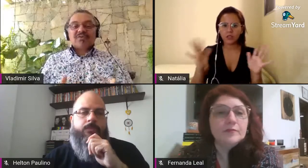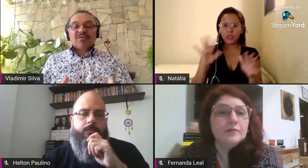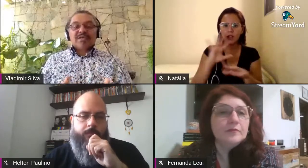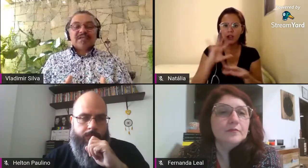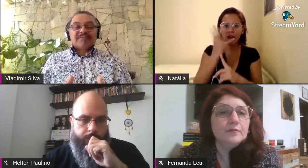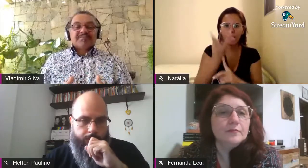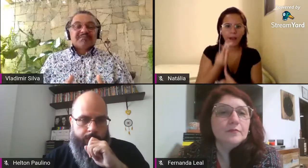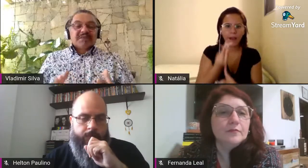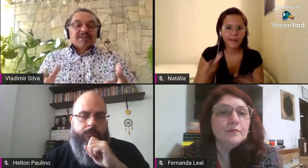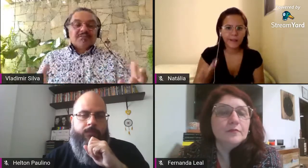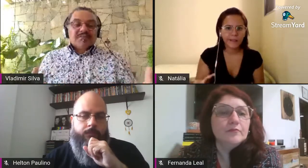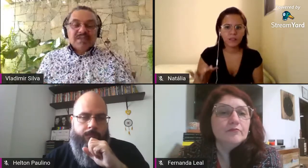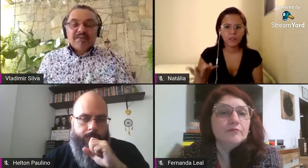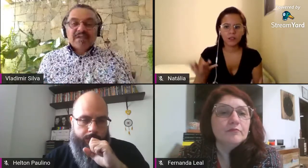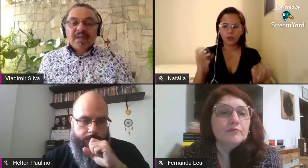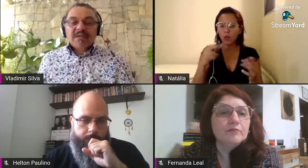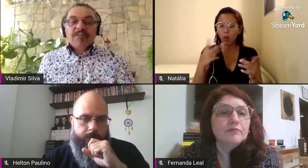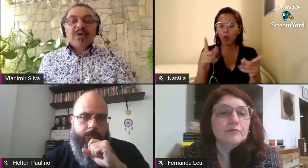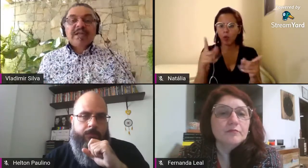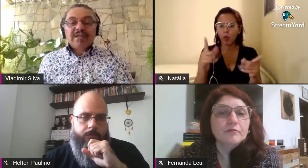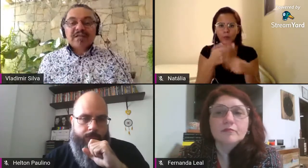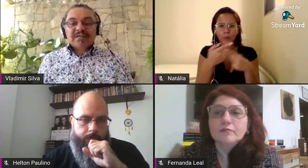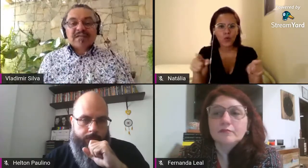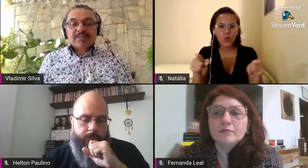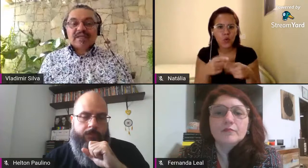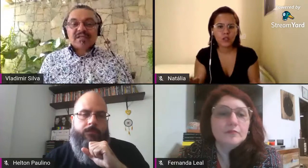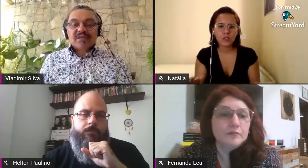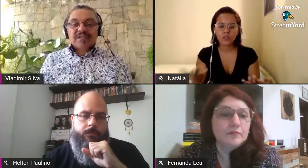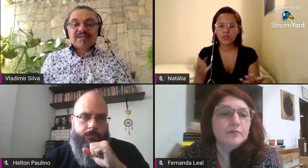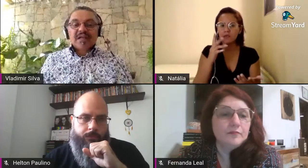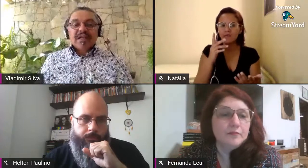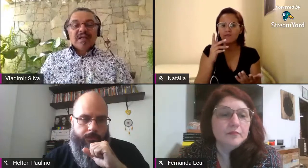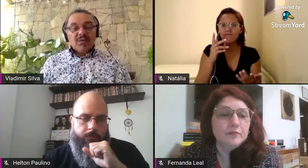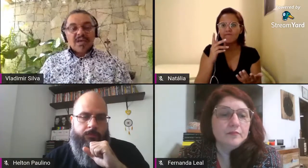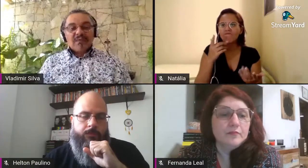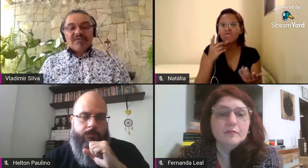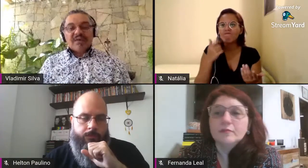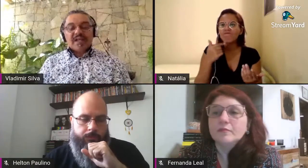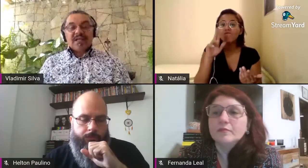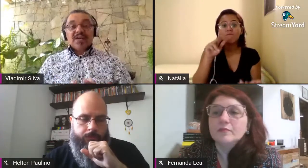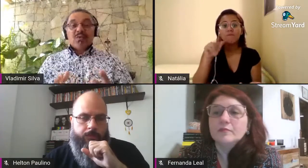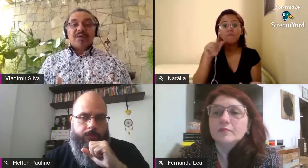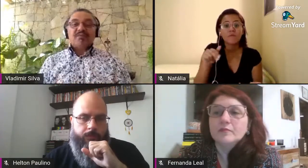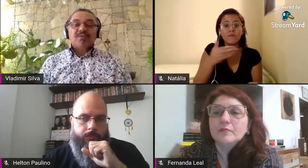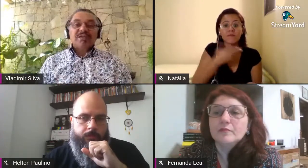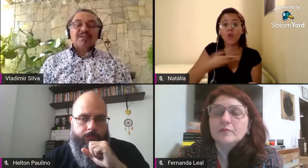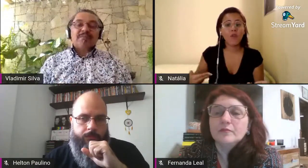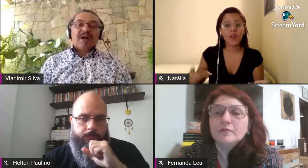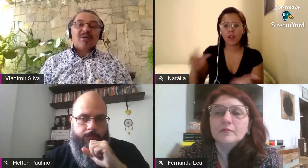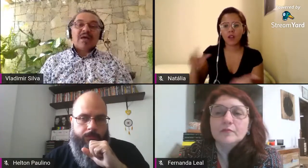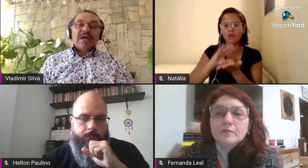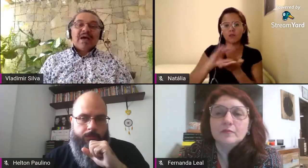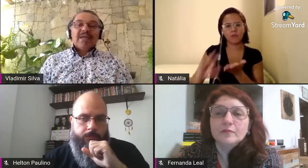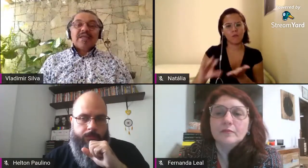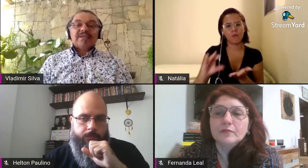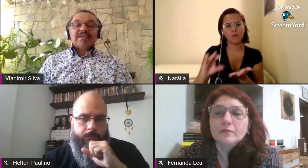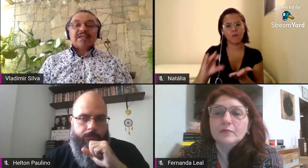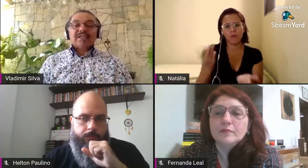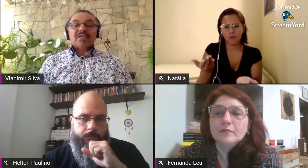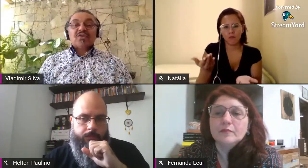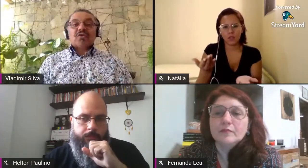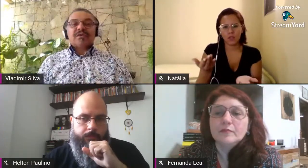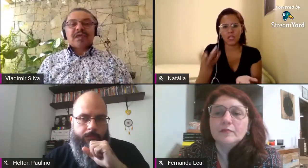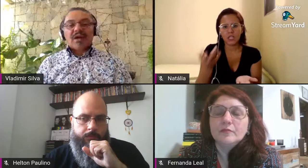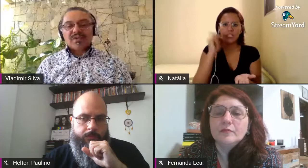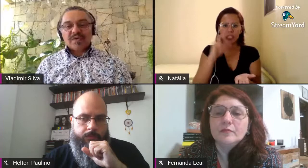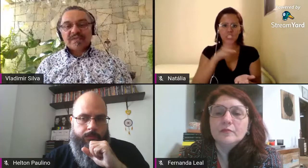por questões simplesmente políticas, nas mais das vezes, o que é uma falha. E no âmbito municipal, a